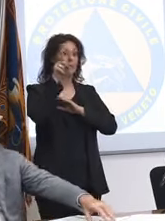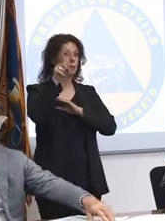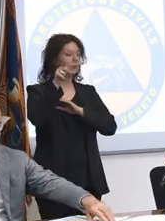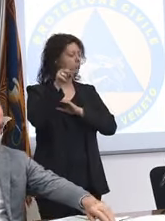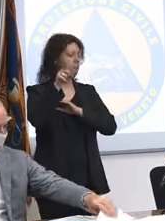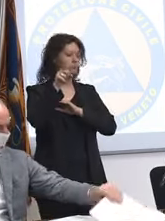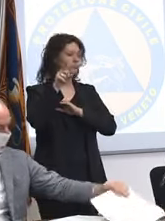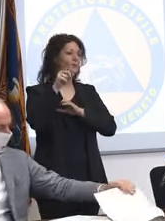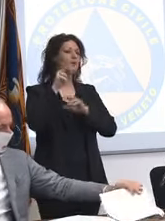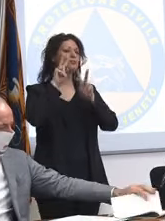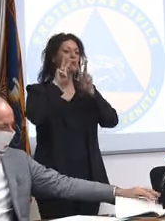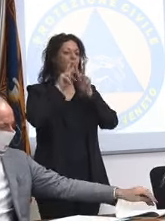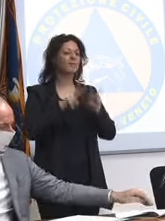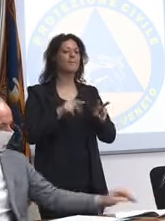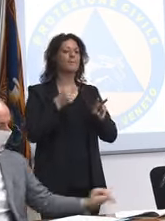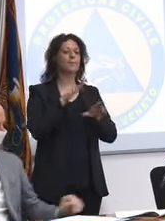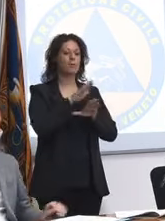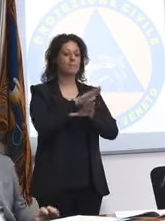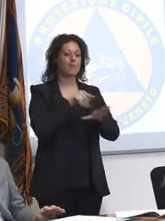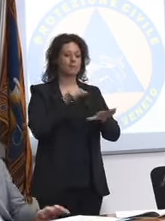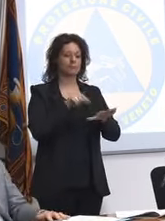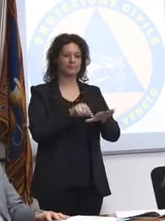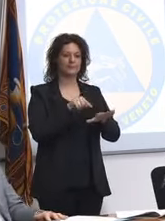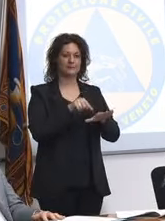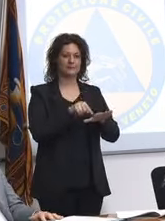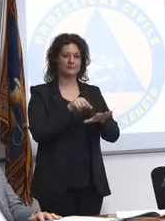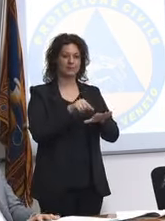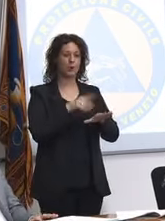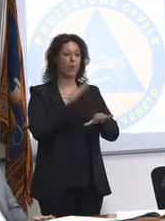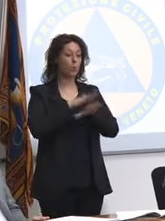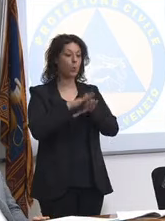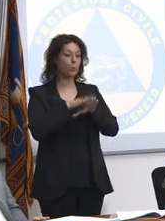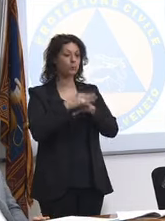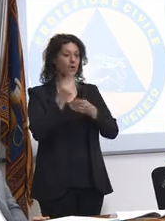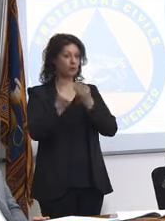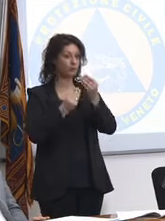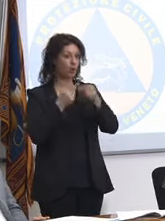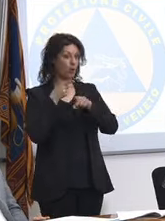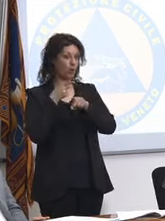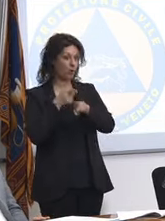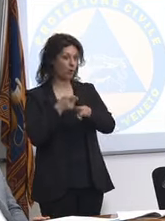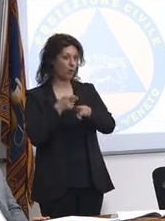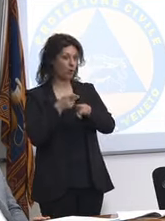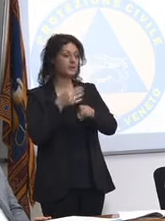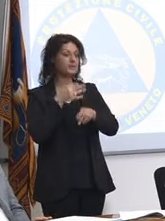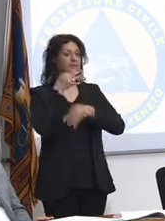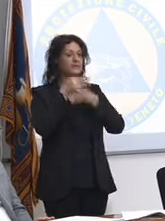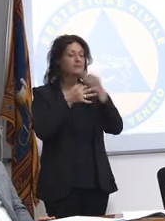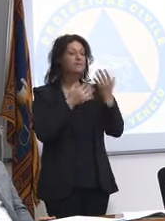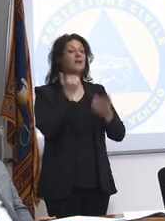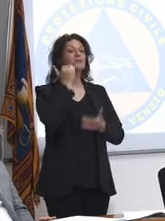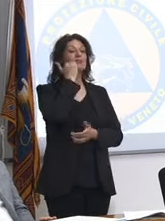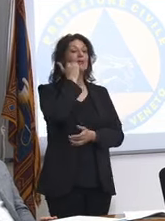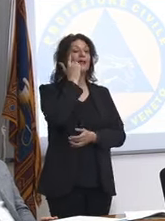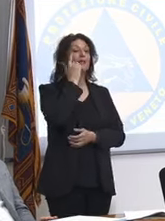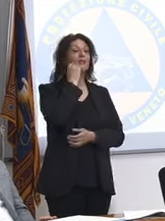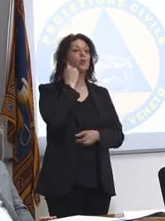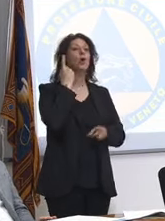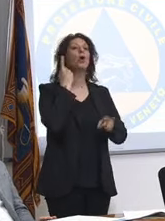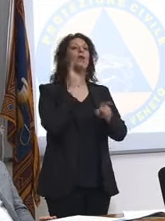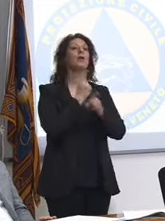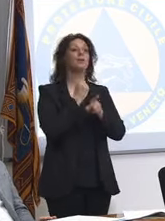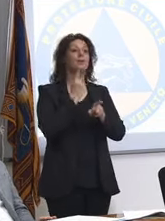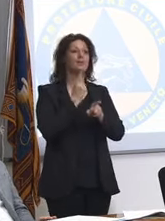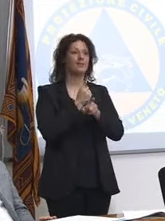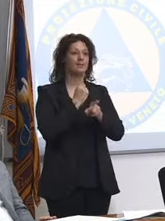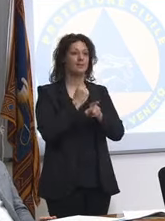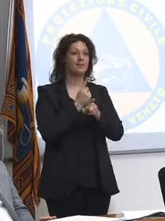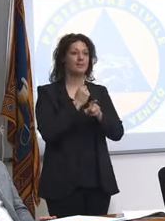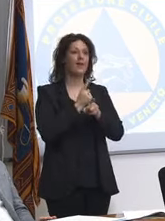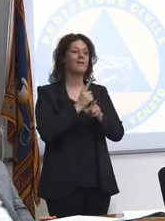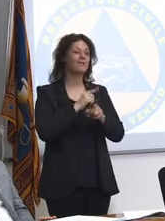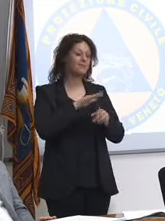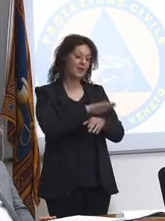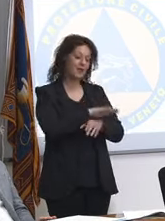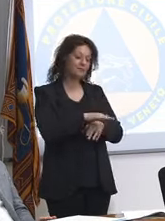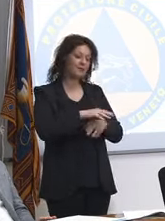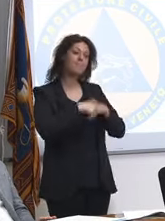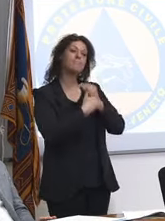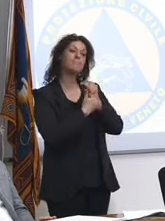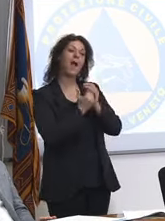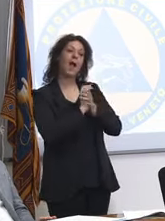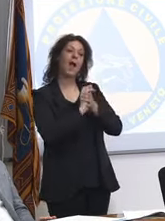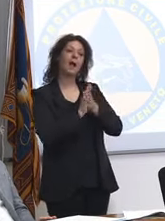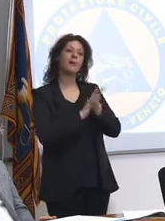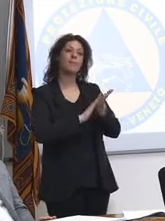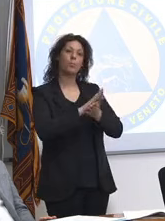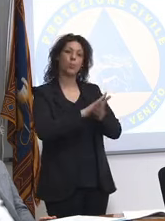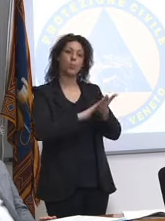che insomma, utilizza le giostrine. È cura dei genitori pulire frequentemente le proprie mani e quelle dei propri